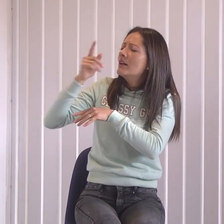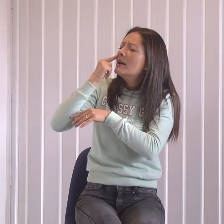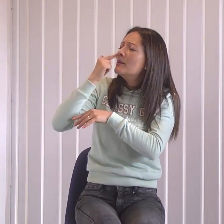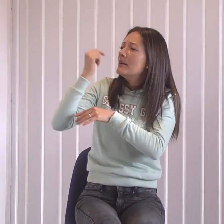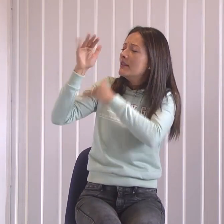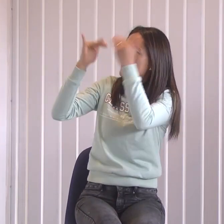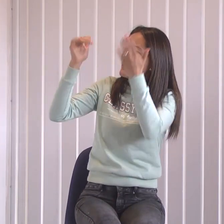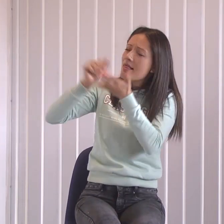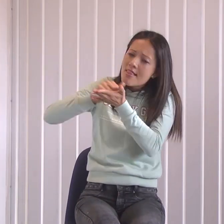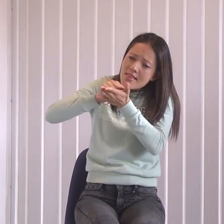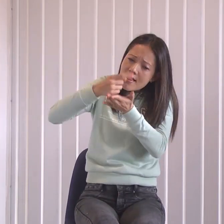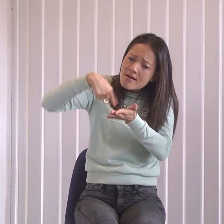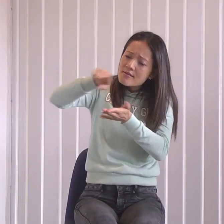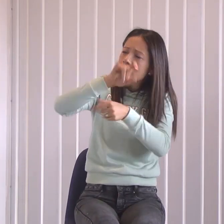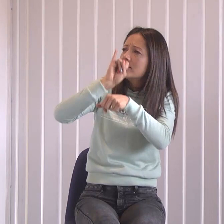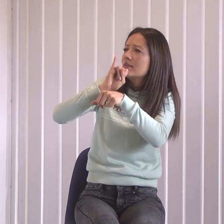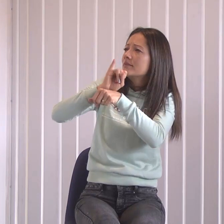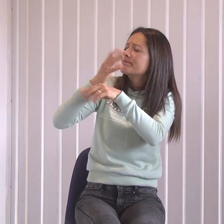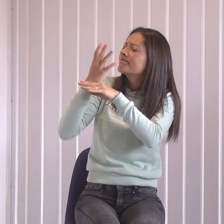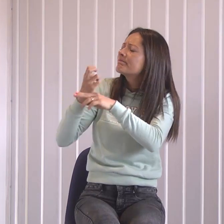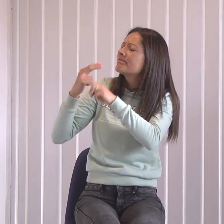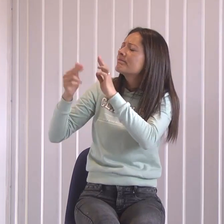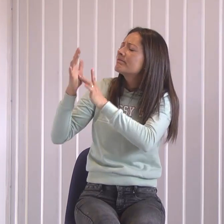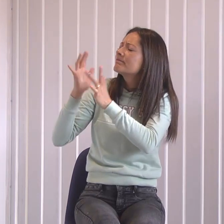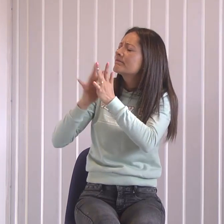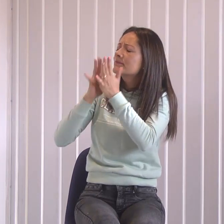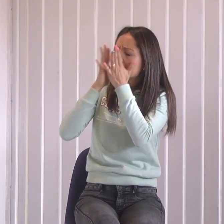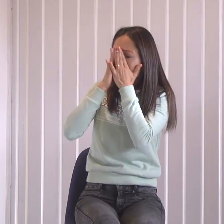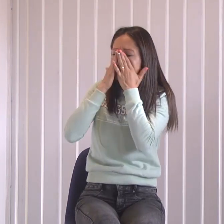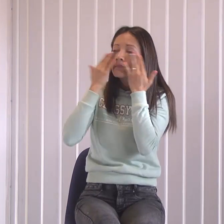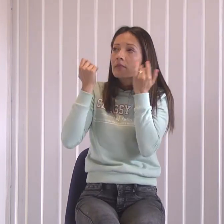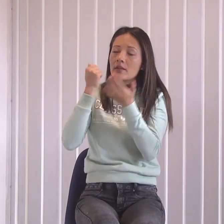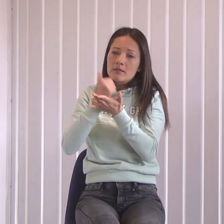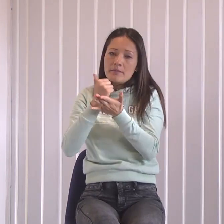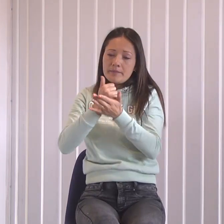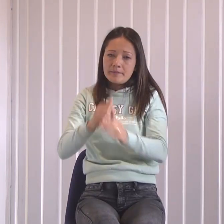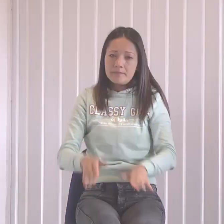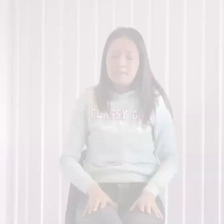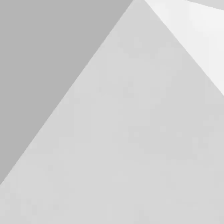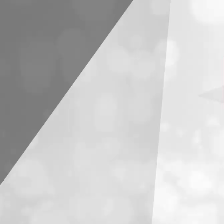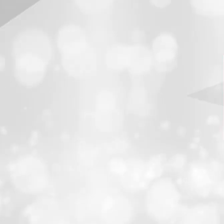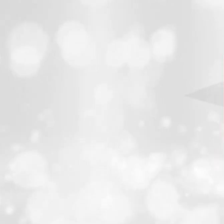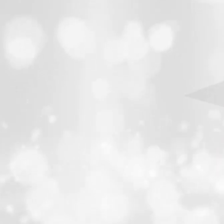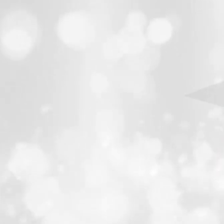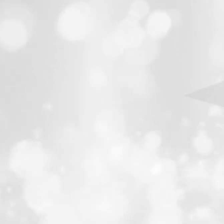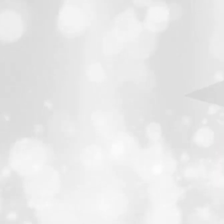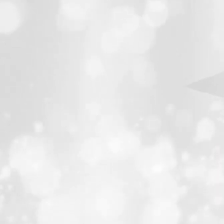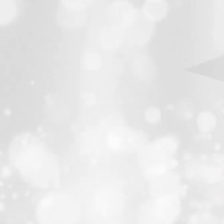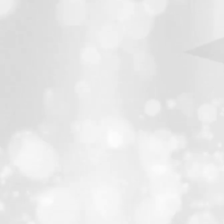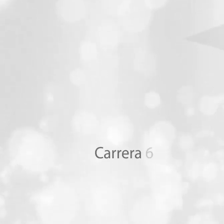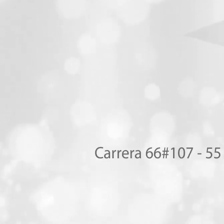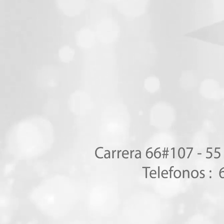Celestial, lava tu iglesia. Te lo pedimos hoy en el nombre de Jesús. Amén.